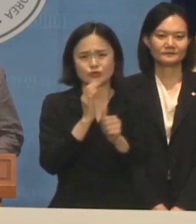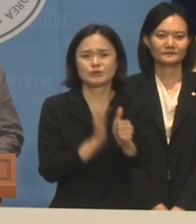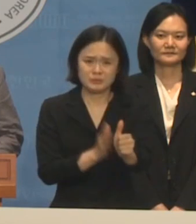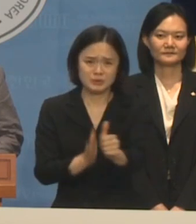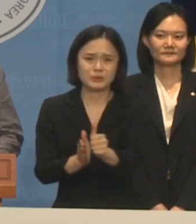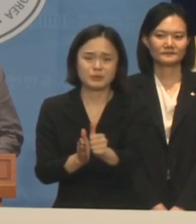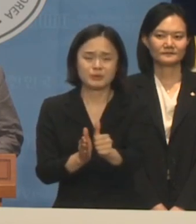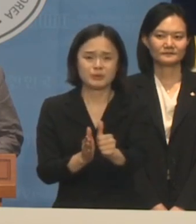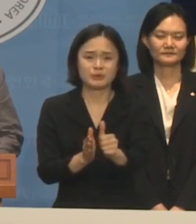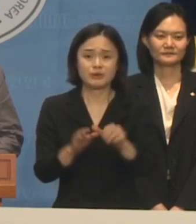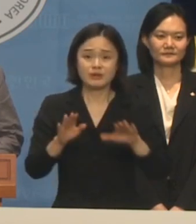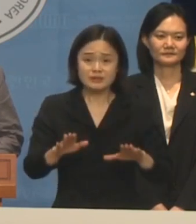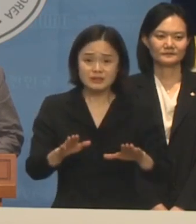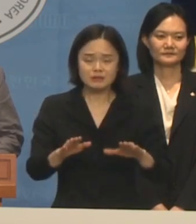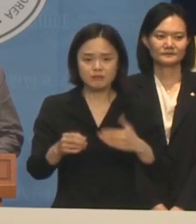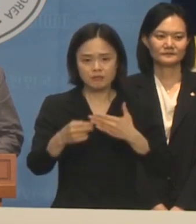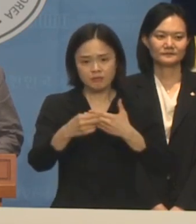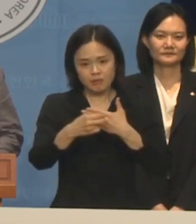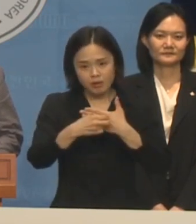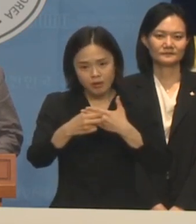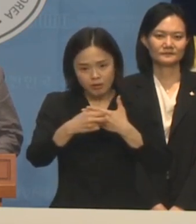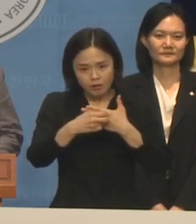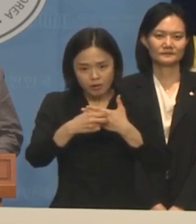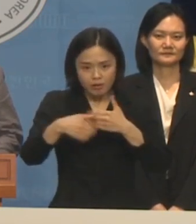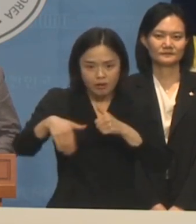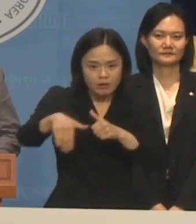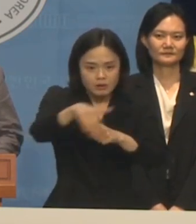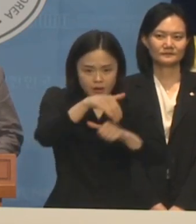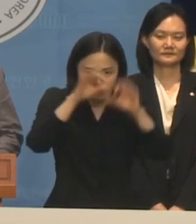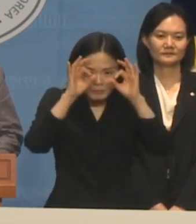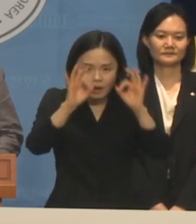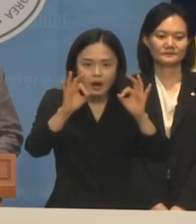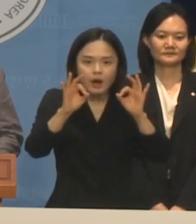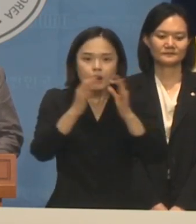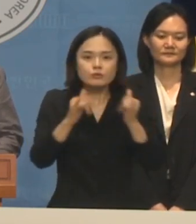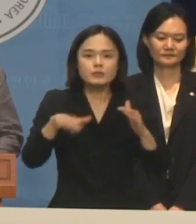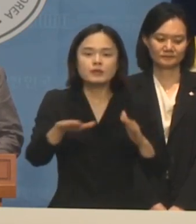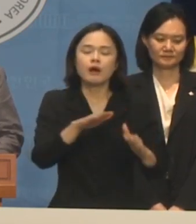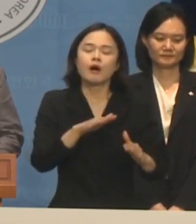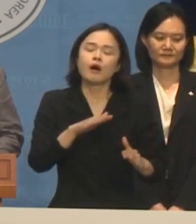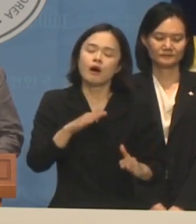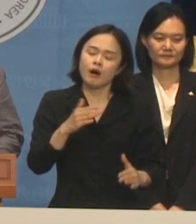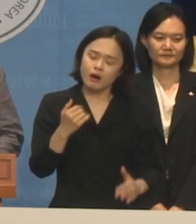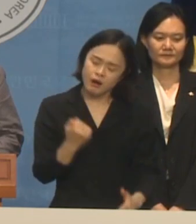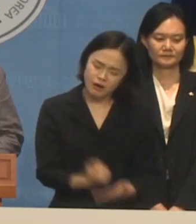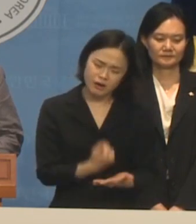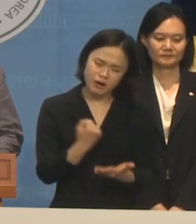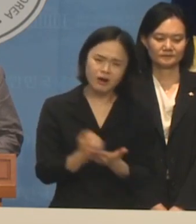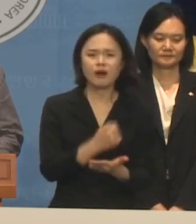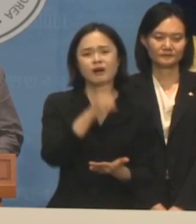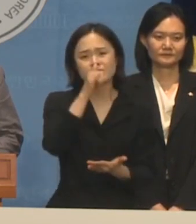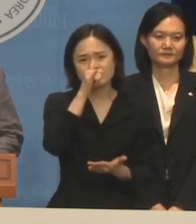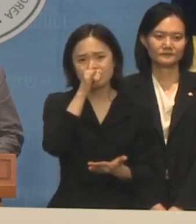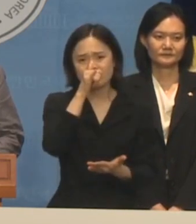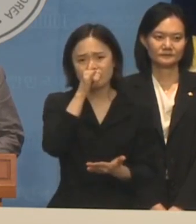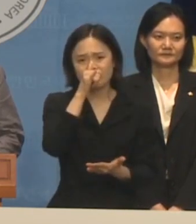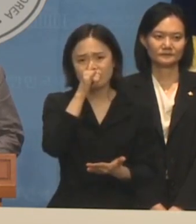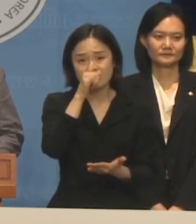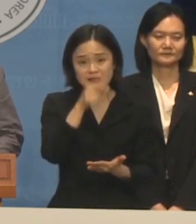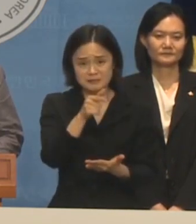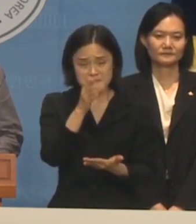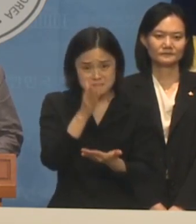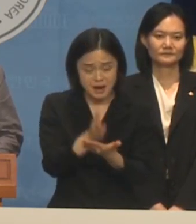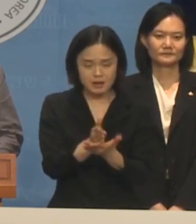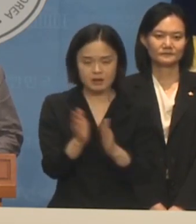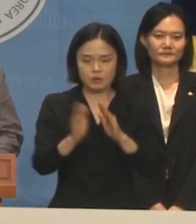모든 국민이 애타게 지켜보고 있습니다. 국민을 위해 존재하는 국회가 공공의대로 의료개혁의 결실을